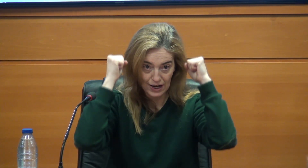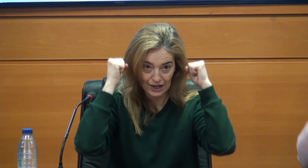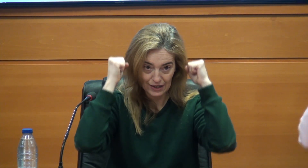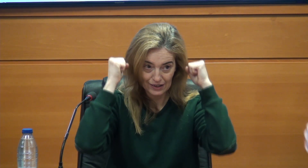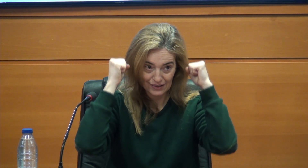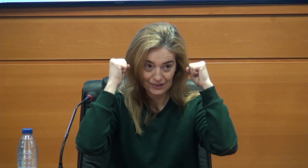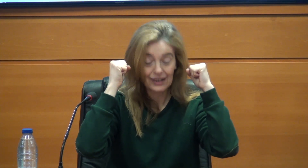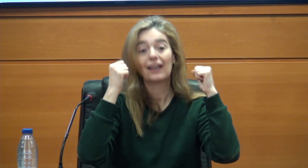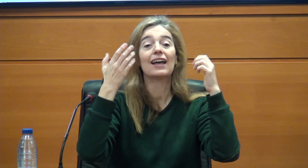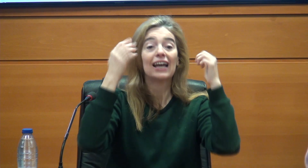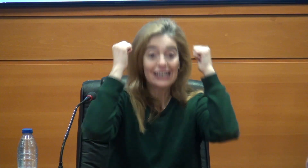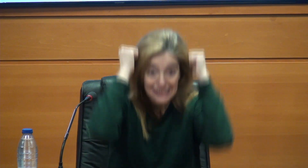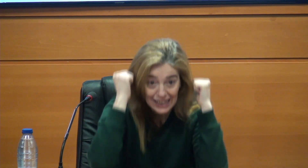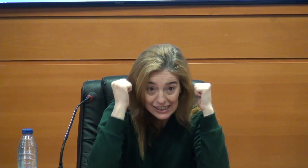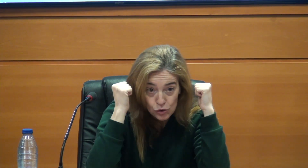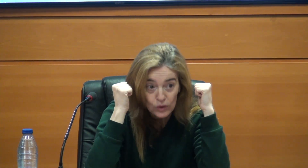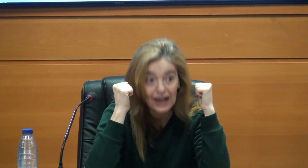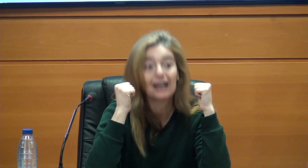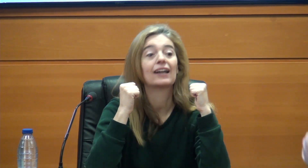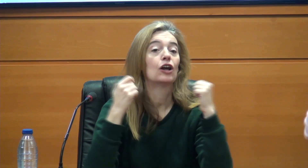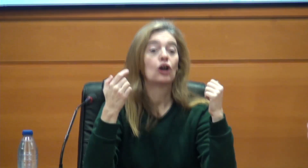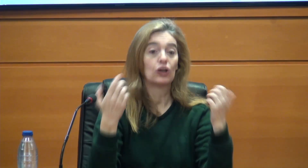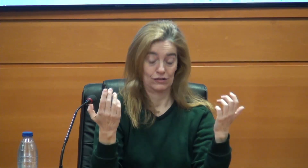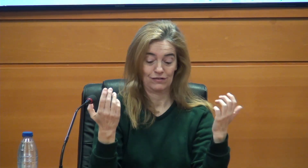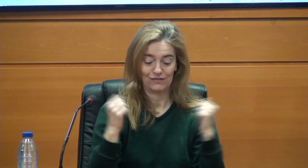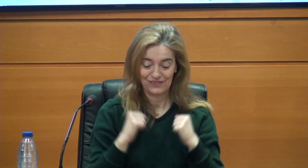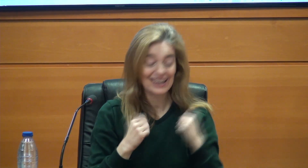estudiar también es universal